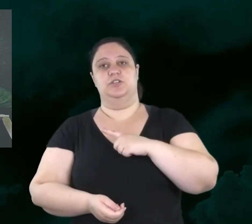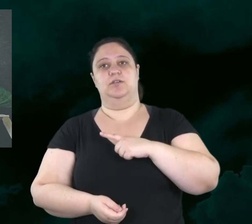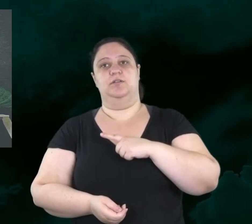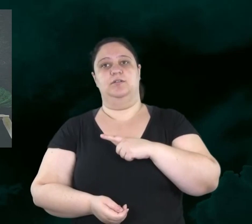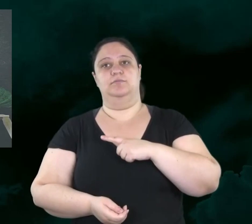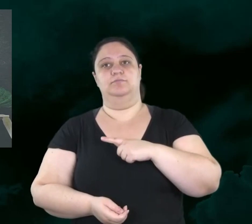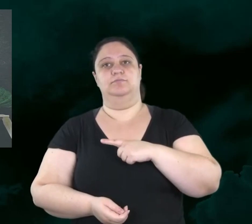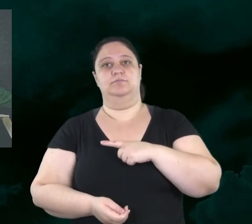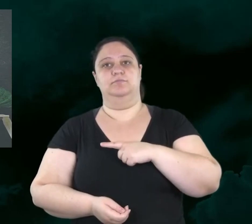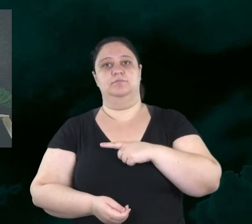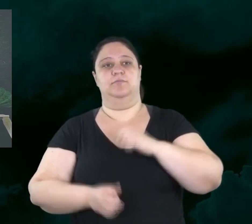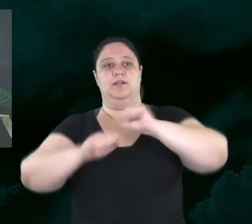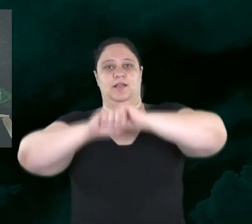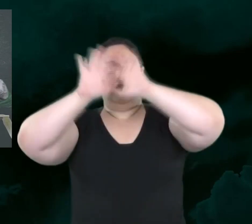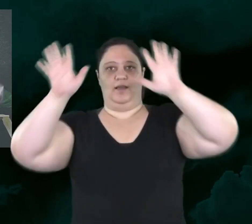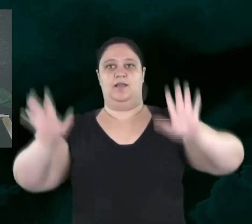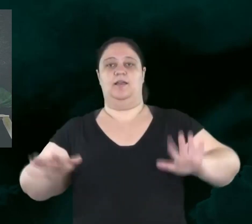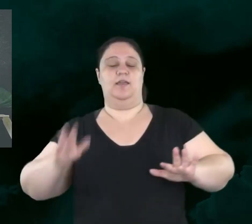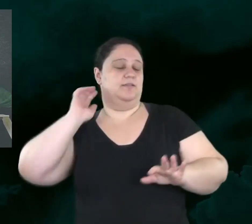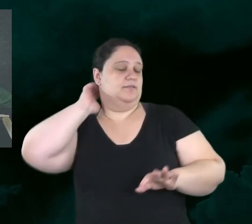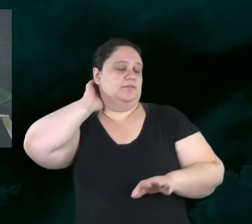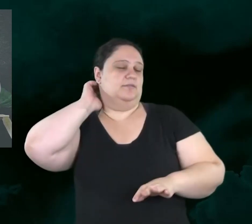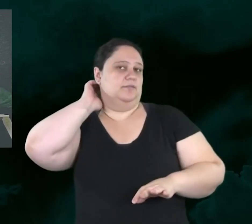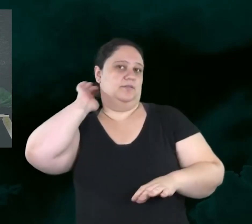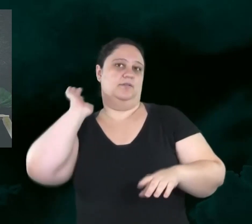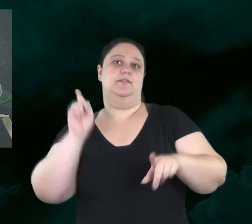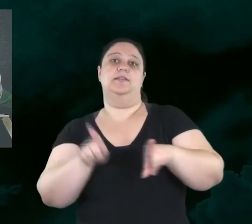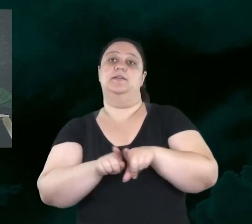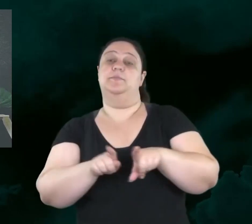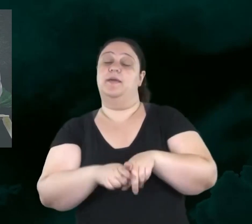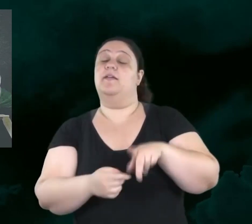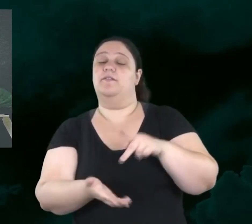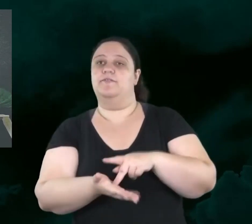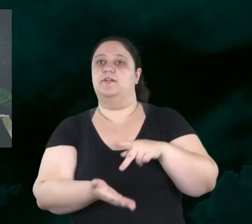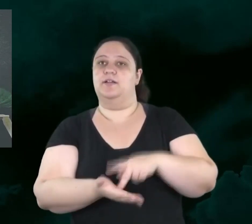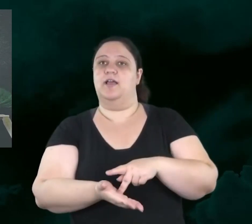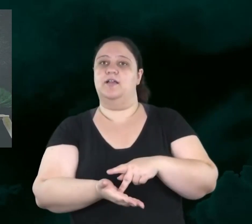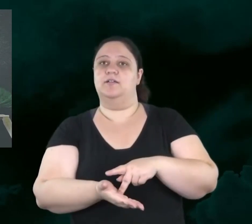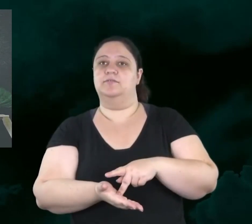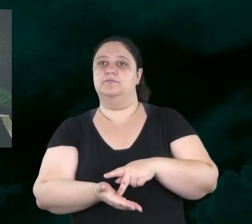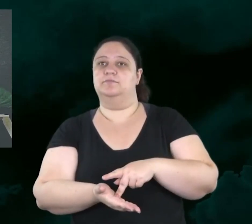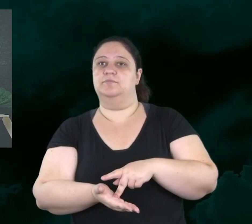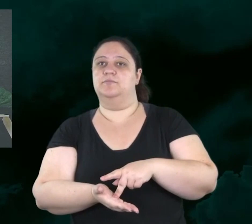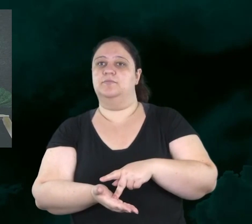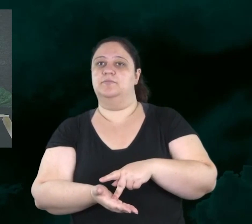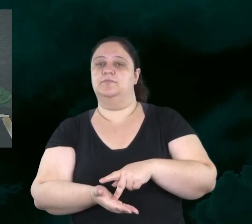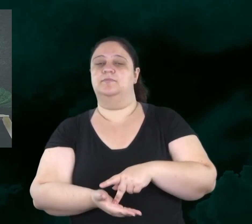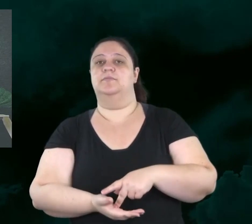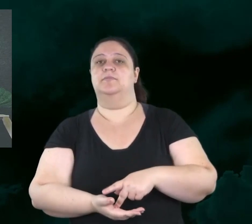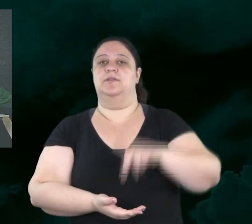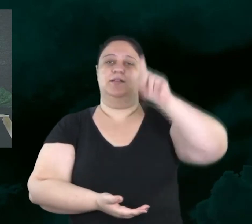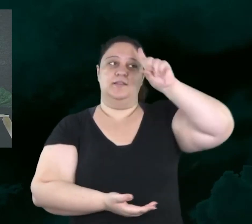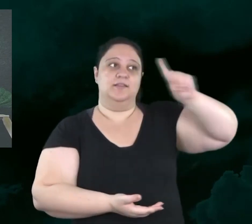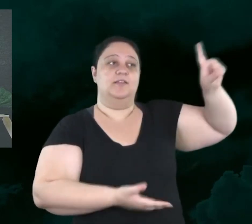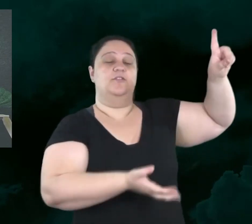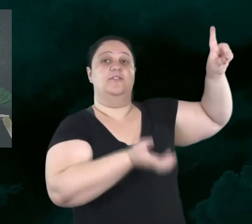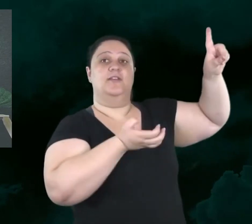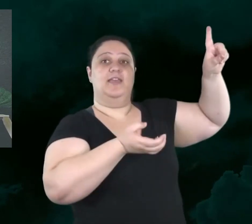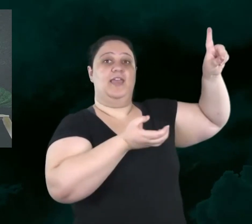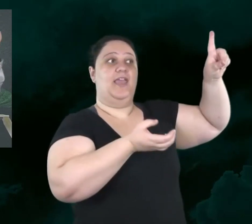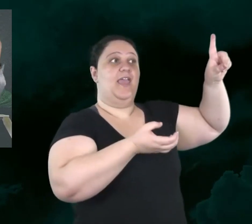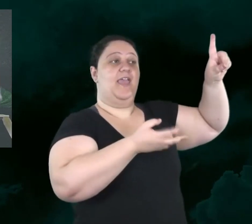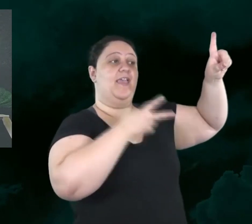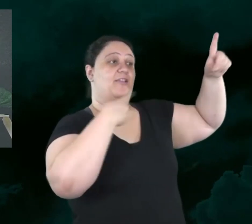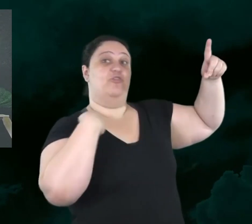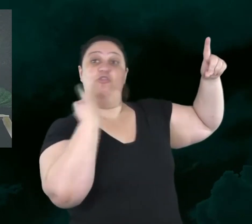nós, mas também trouxe verdade. Deus quer nos encher de sua realidade. Deus quer que nós sejamos como Ele